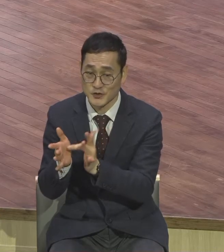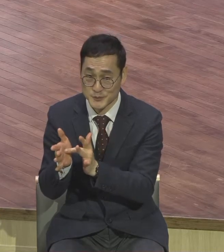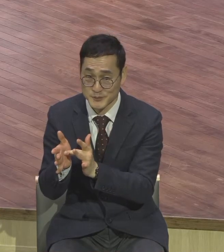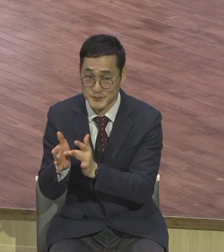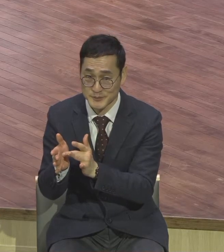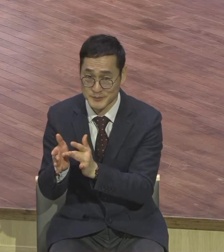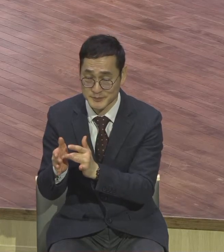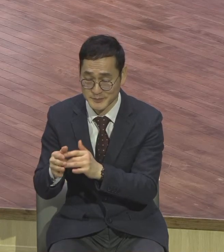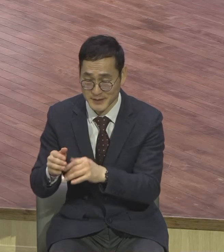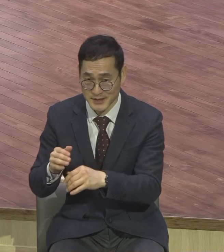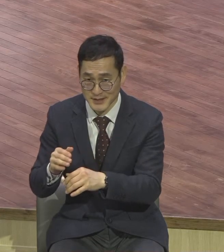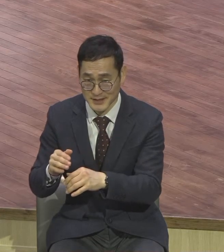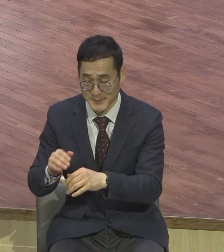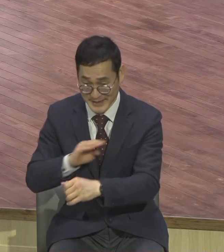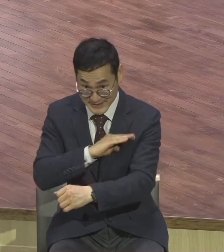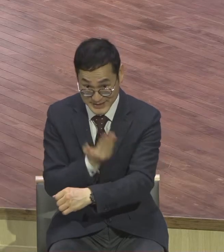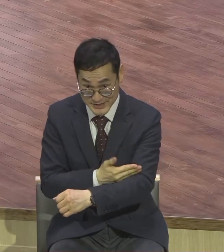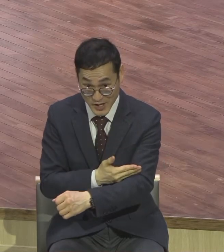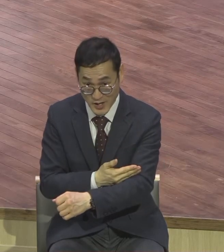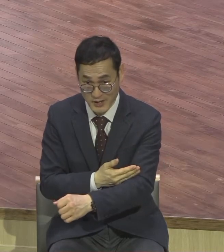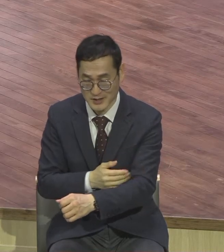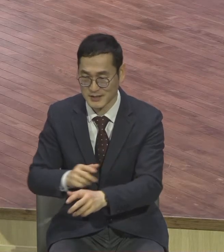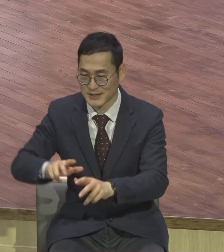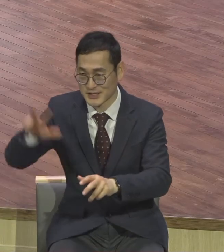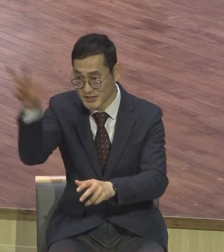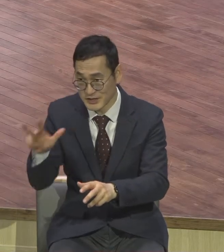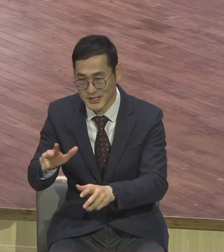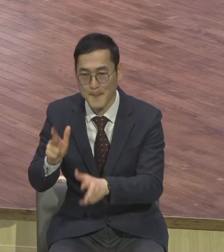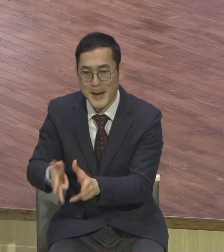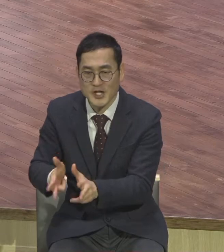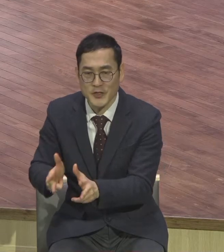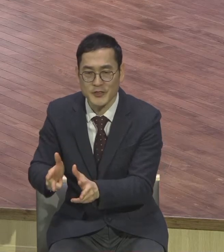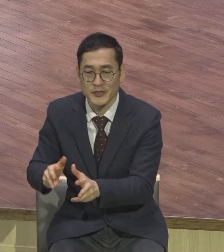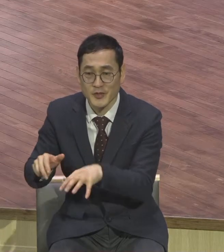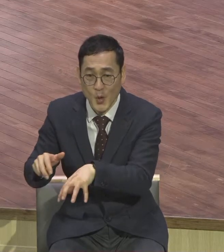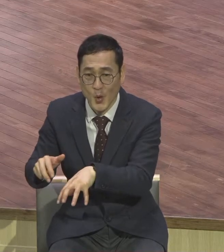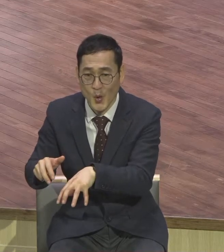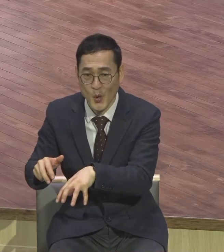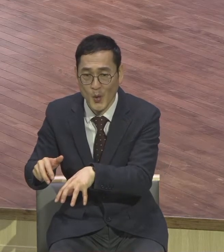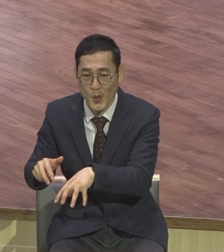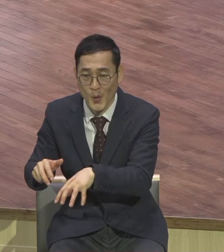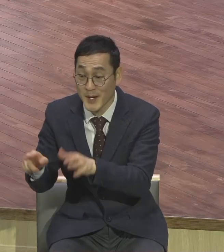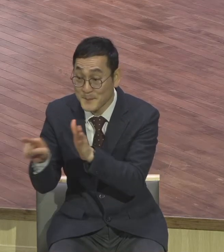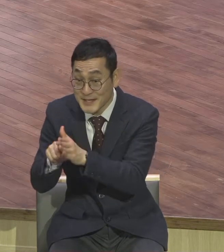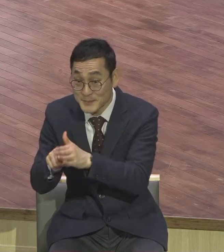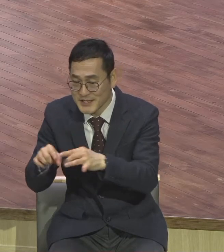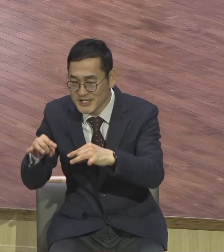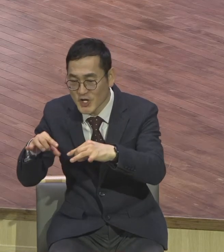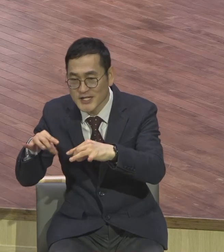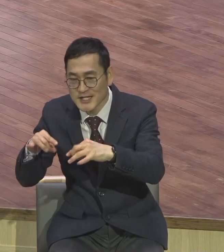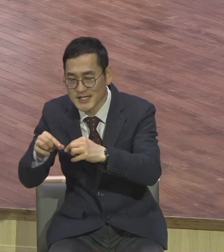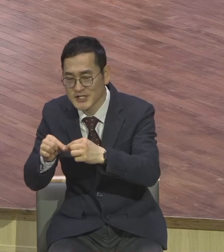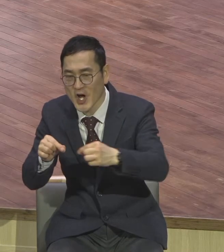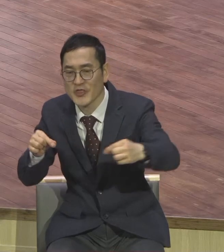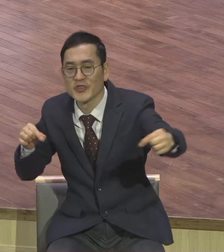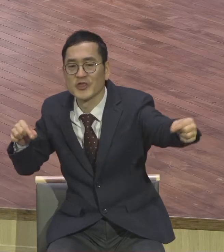주님의 능력이 발전소라고 하면 믿음은 전선이다. 아무리 큰 전력이 생산된다 할지라도